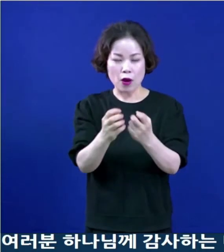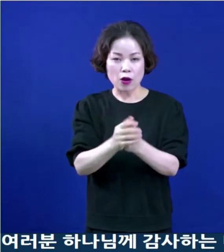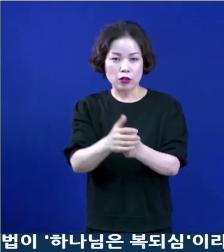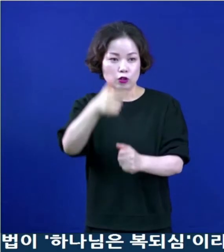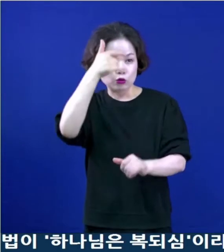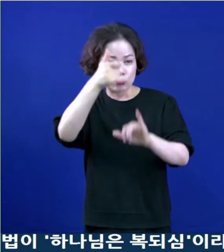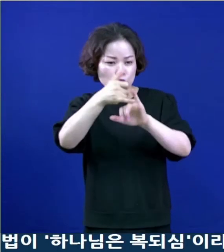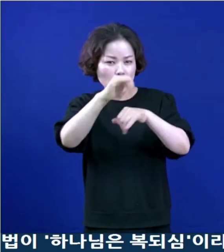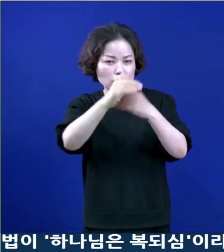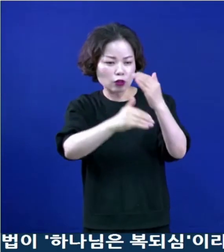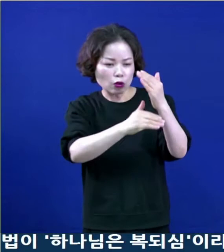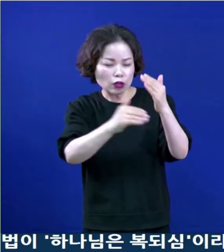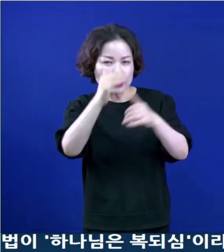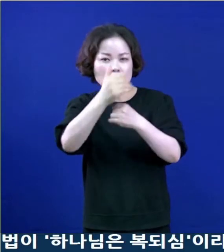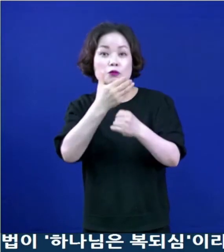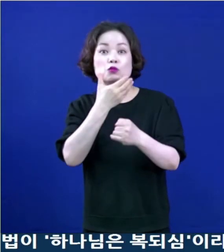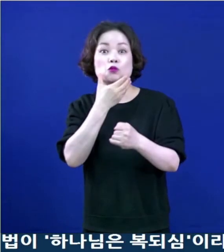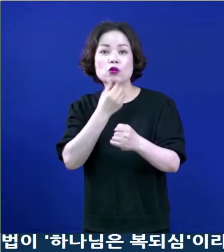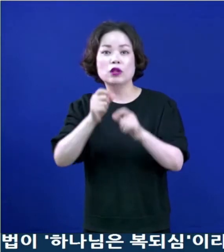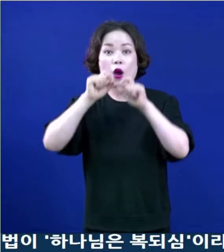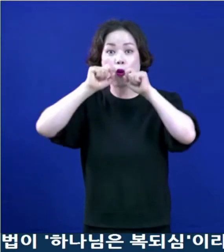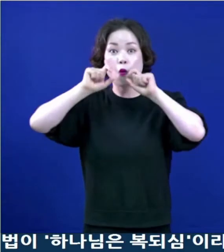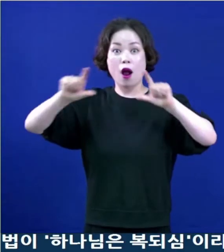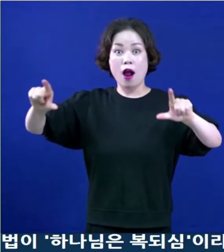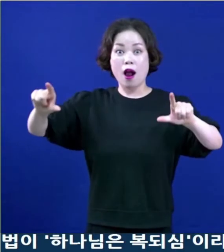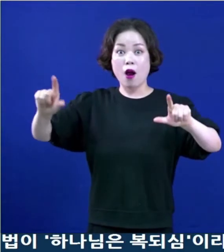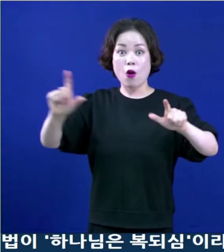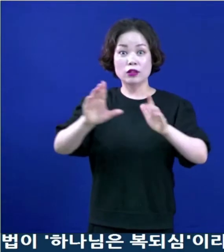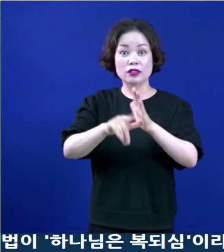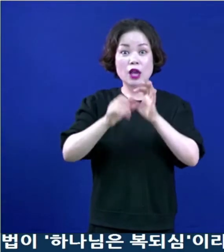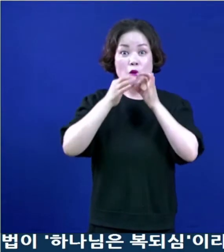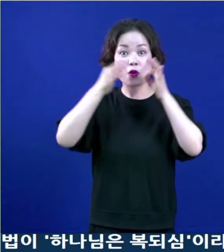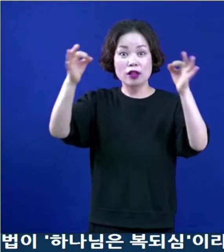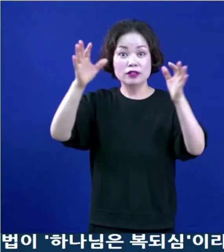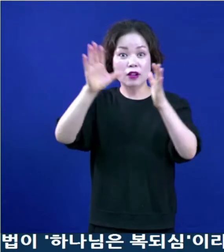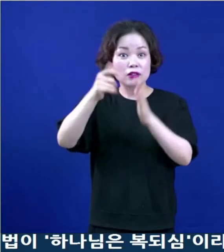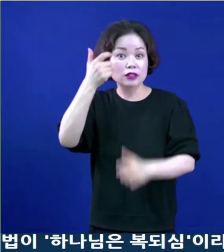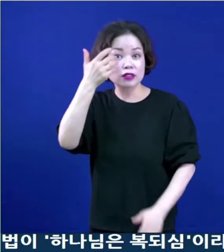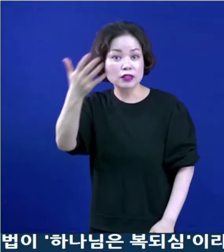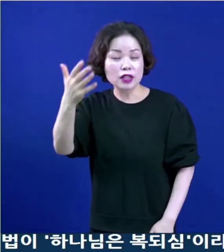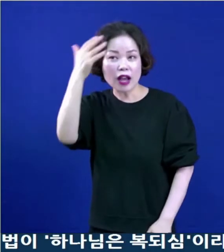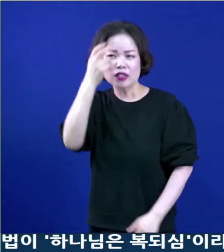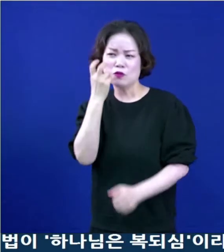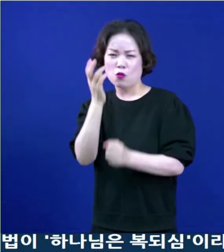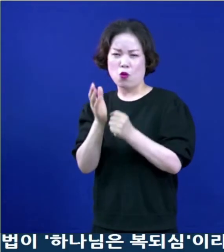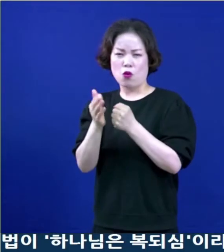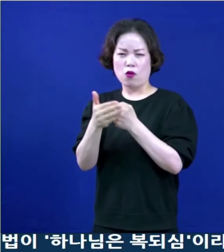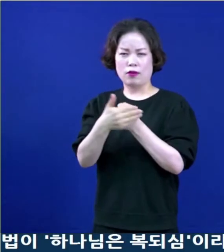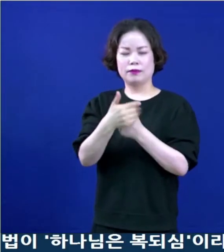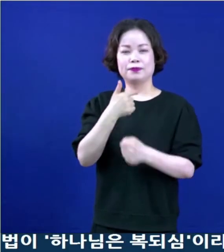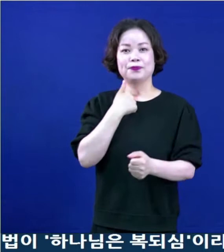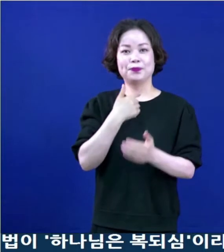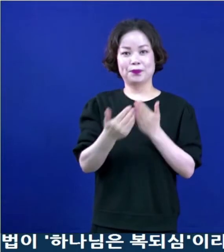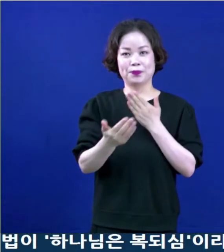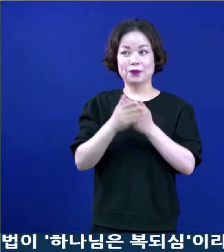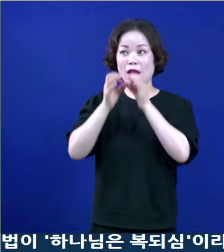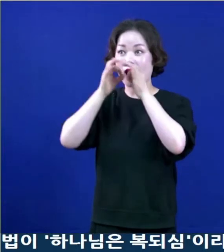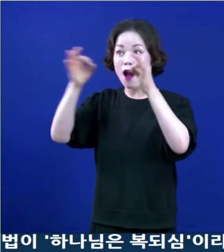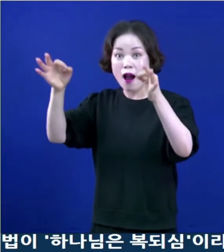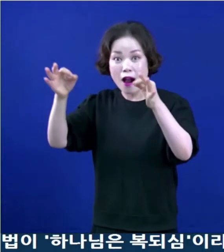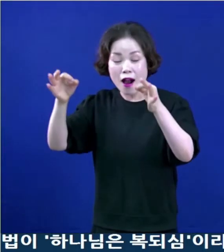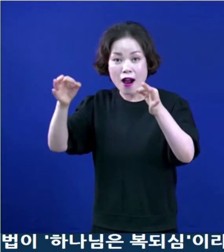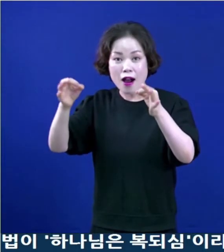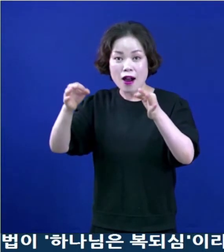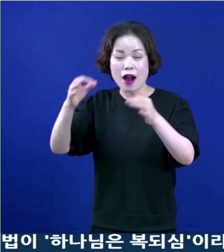이렇게 하나님이 복되시다라고 외쳤습니다. 어느 때 외쳤냐면 하나님이 돌보아 주심을 경험했을 때, 하나님이